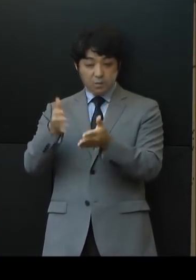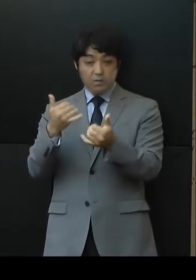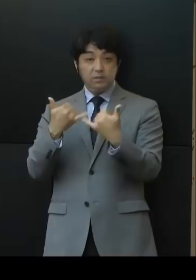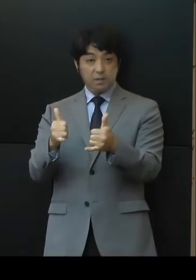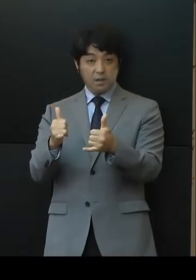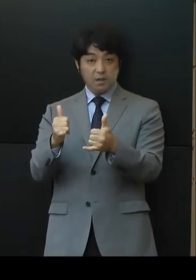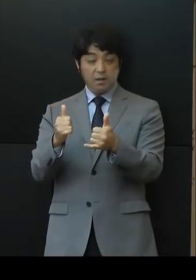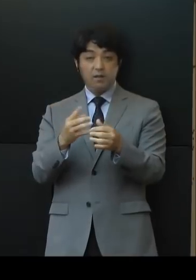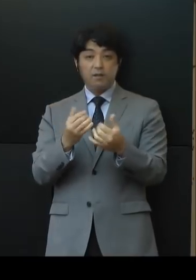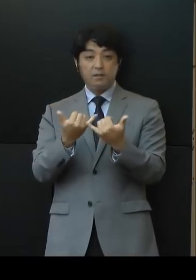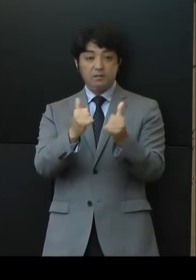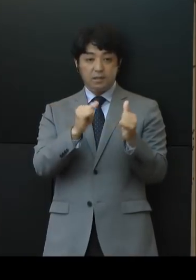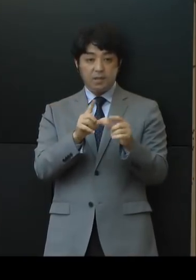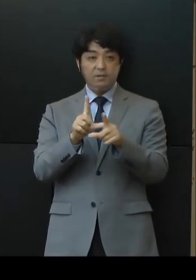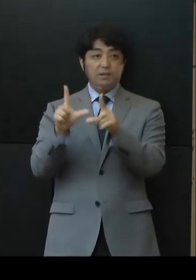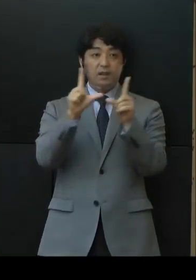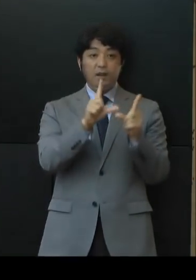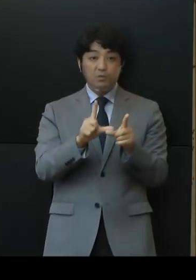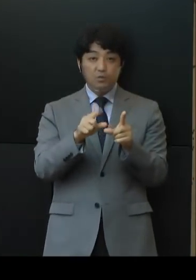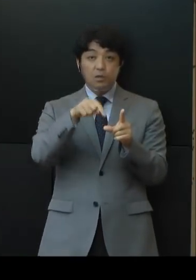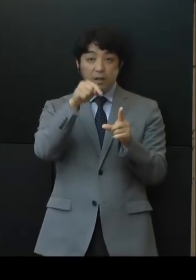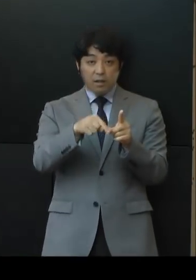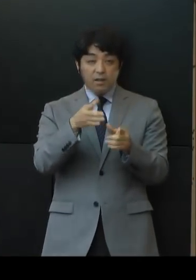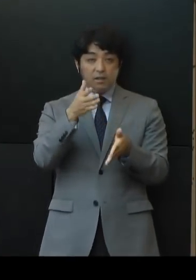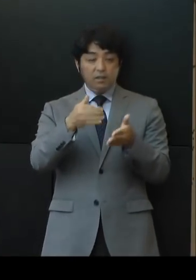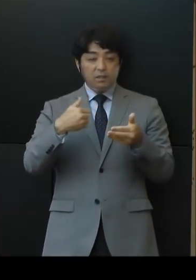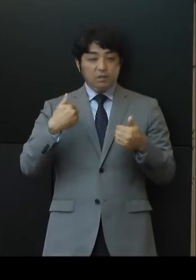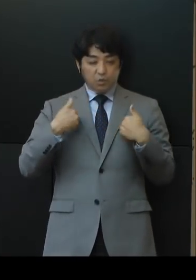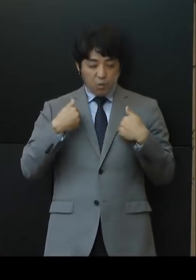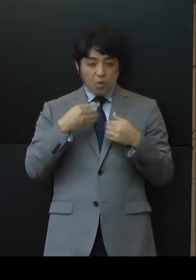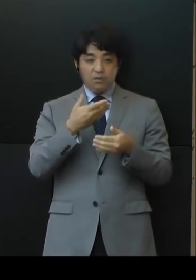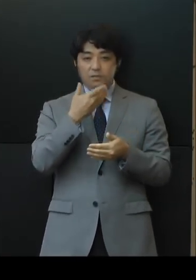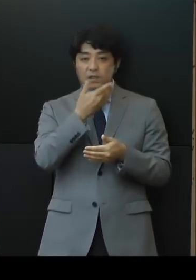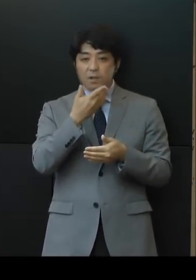生活維持に必要なサービスに従事する